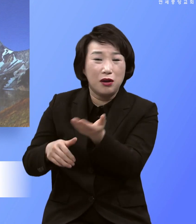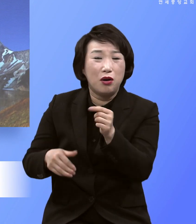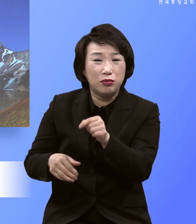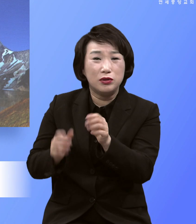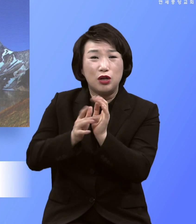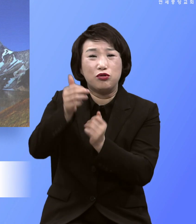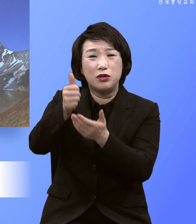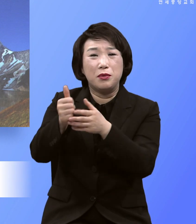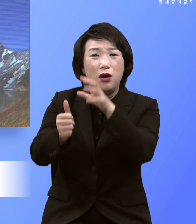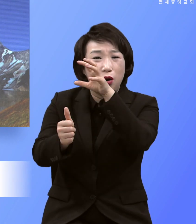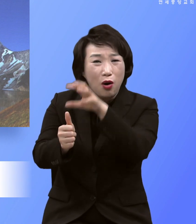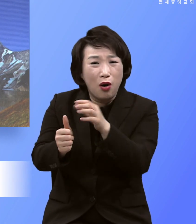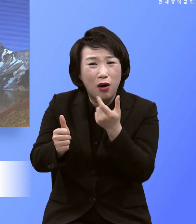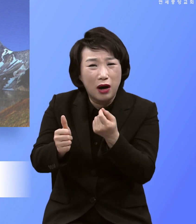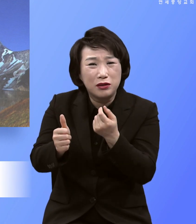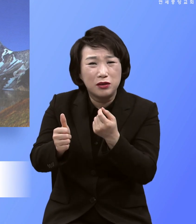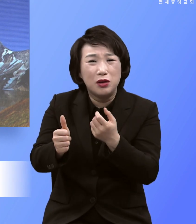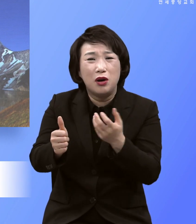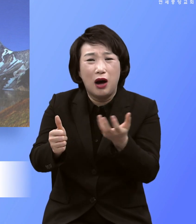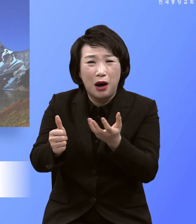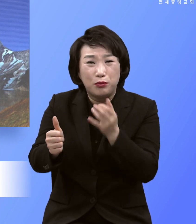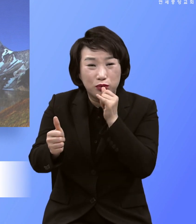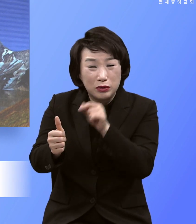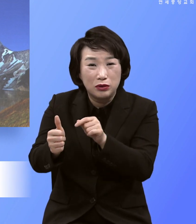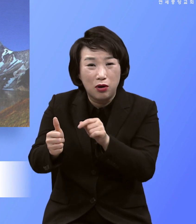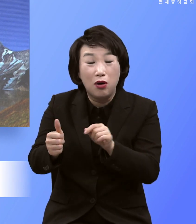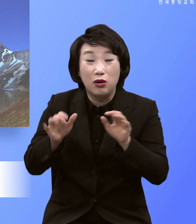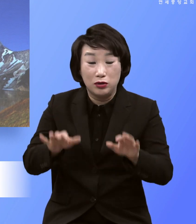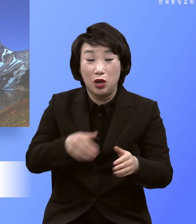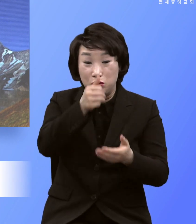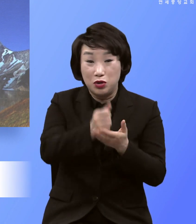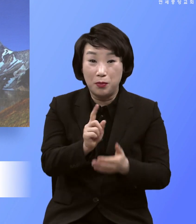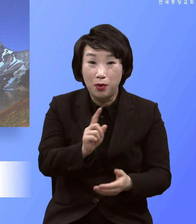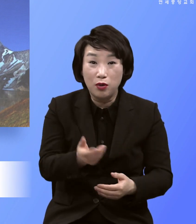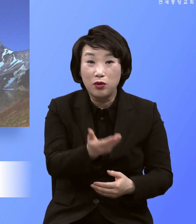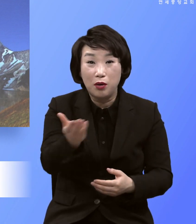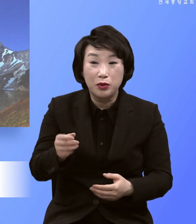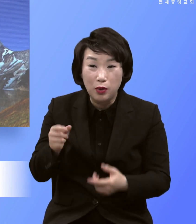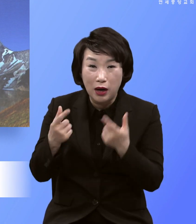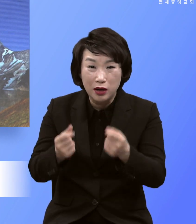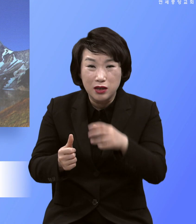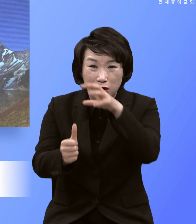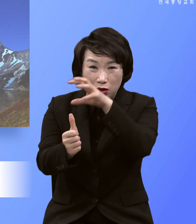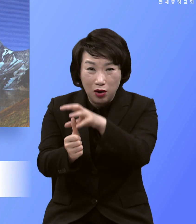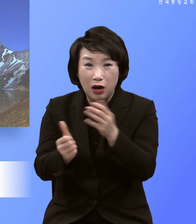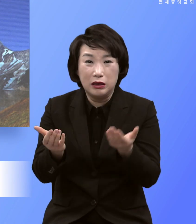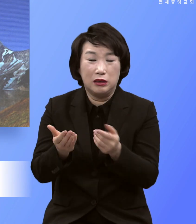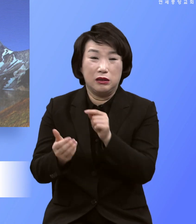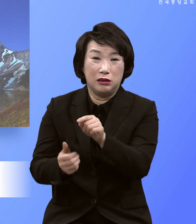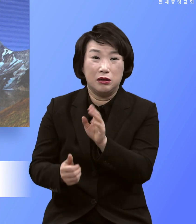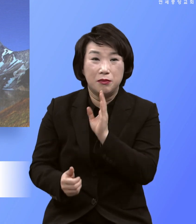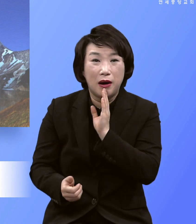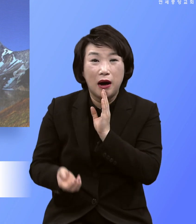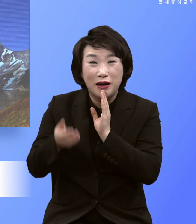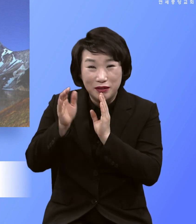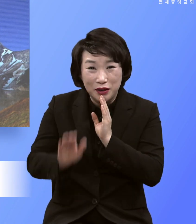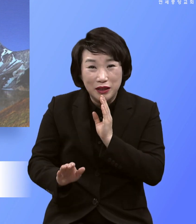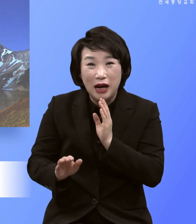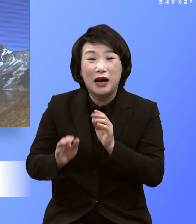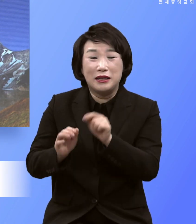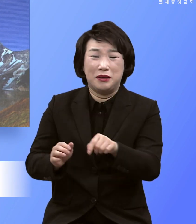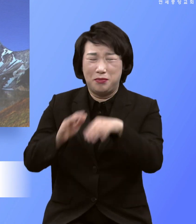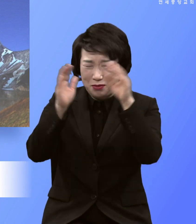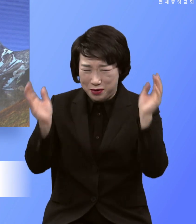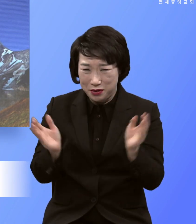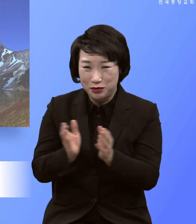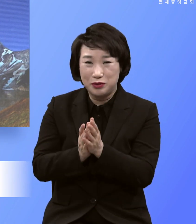얼마나 결박당하는 고통을 당합니까? 죄라는 것은 이렇게 결박당한 것입니다. 그러나 그가